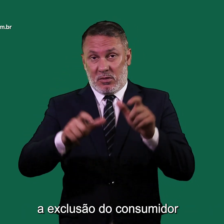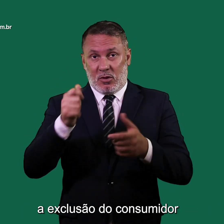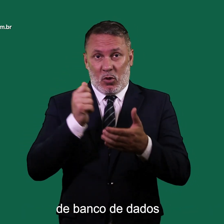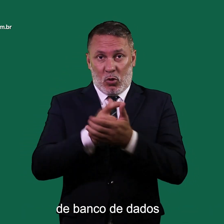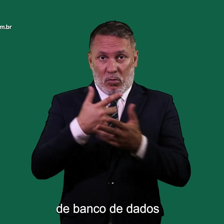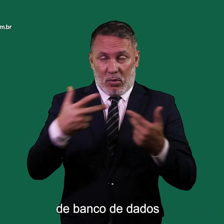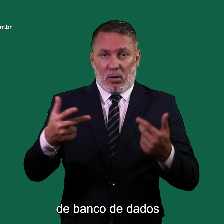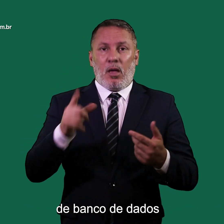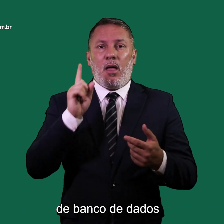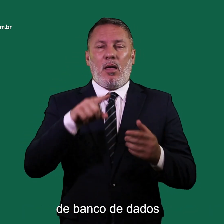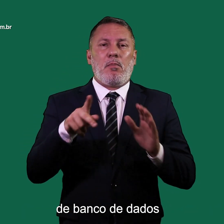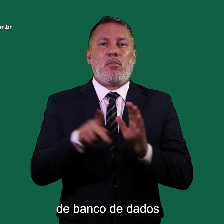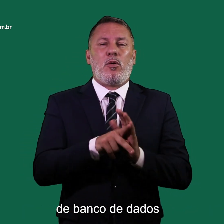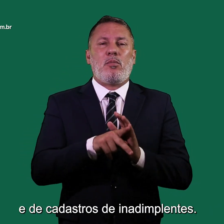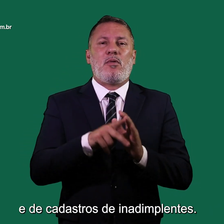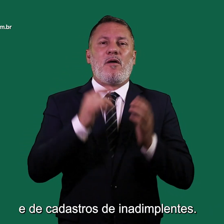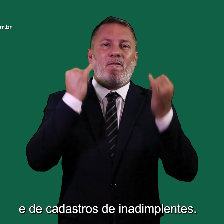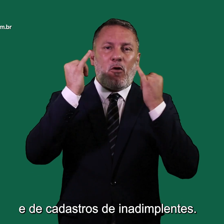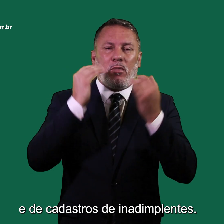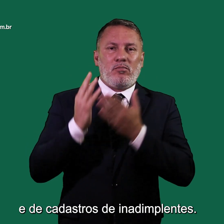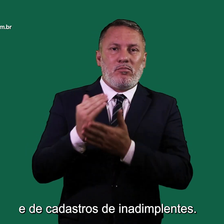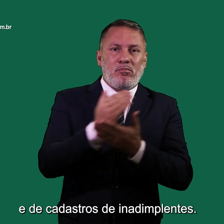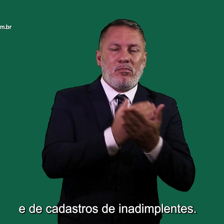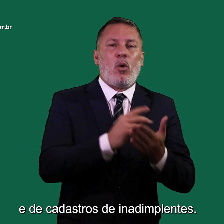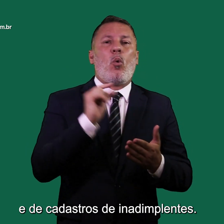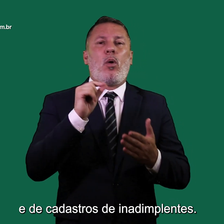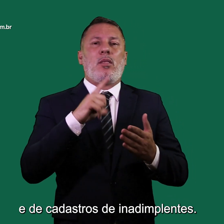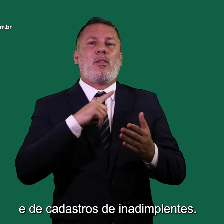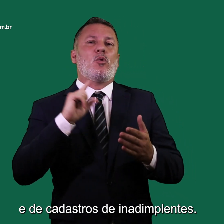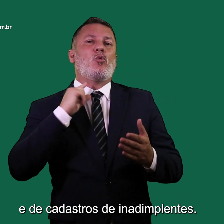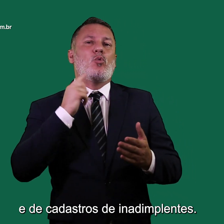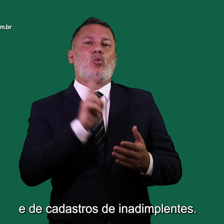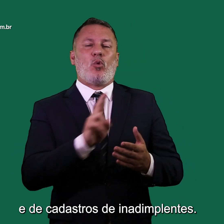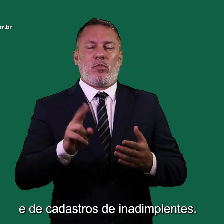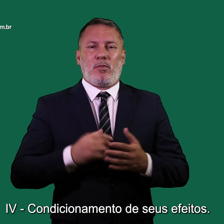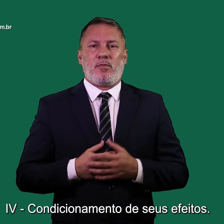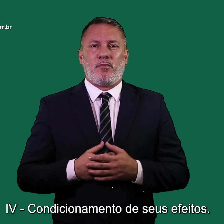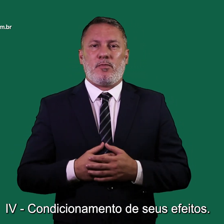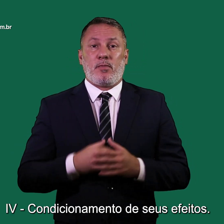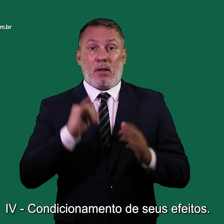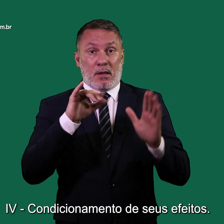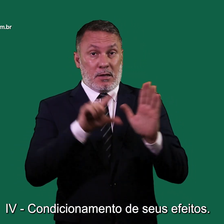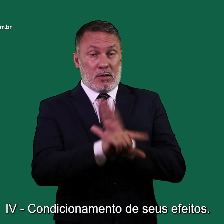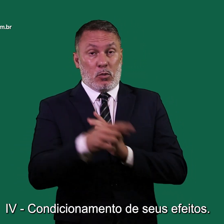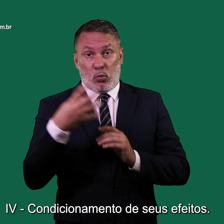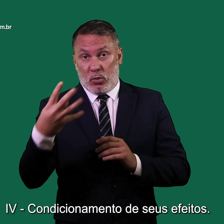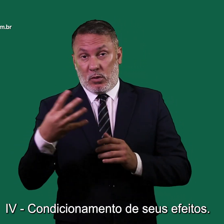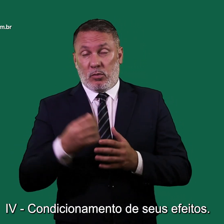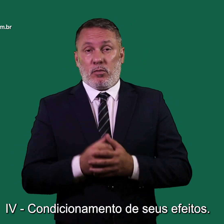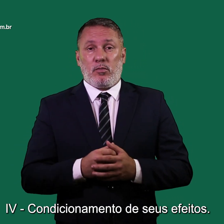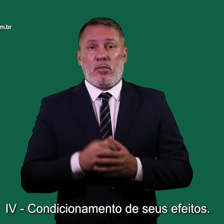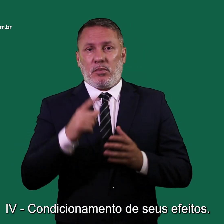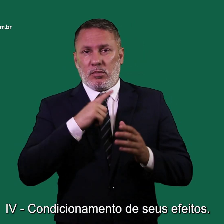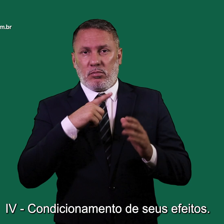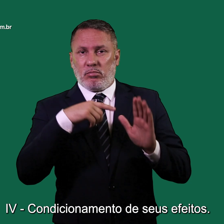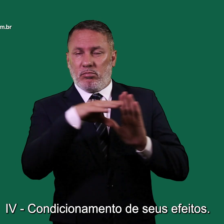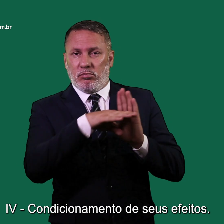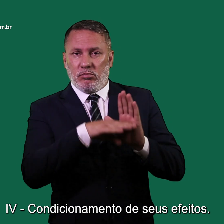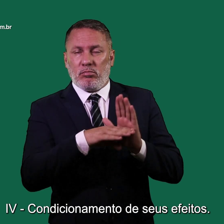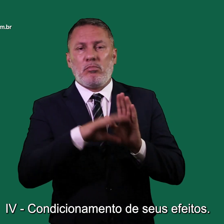de banco de dados e de cadastros de inadimplentes. Inciso 4. Condicionamento de seus